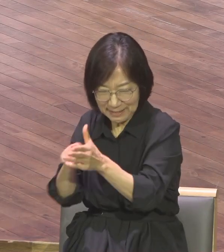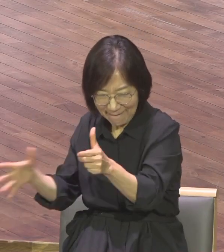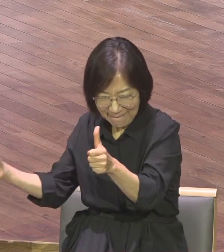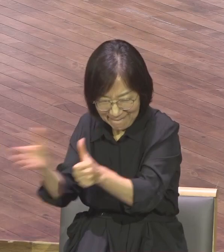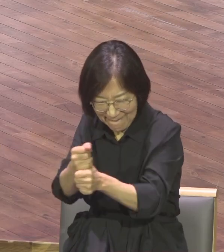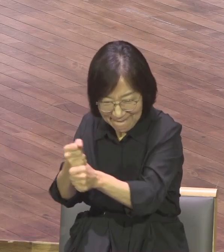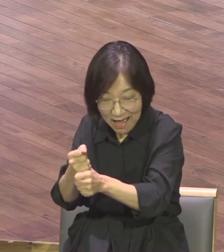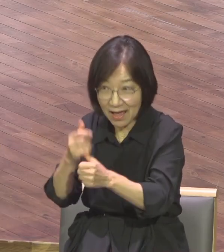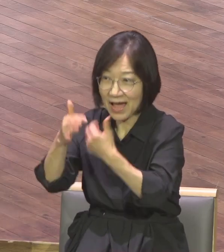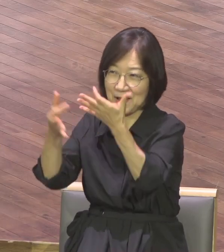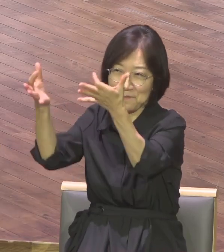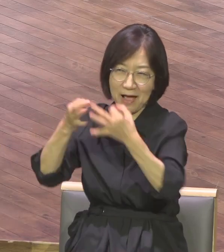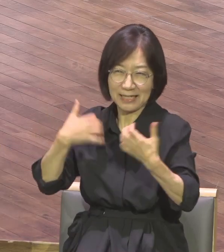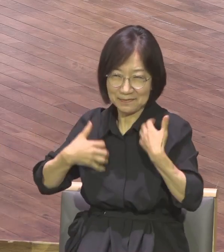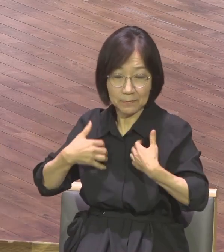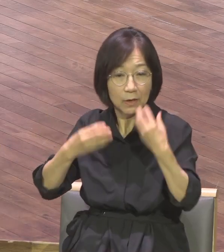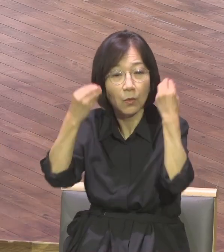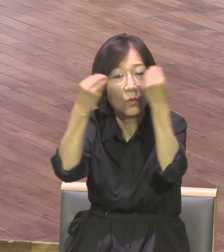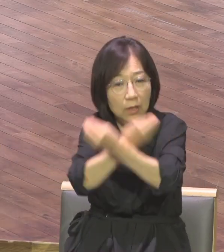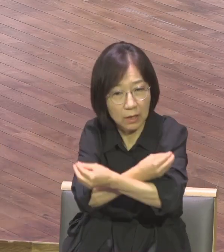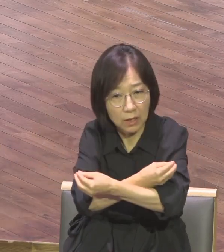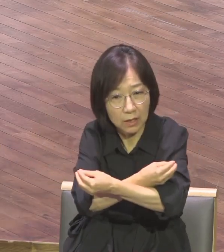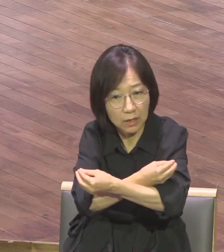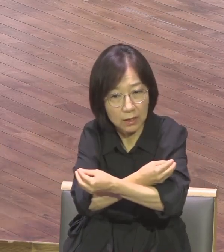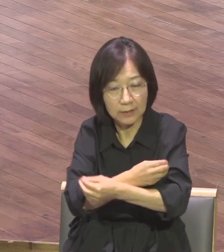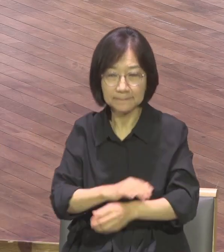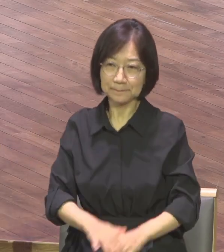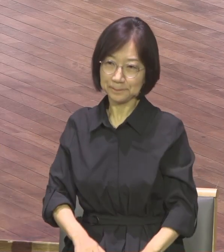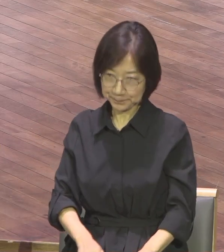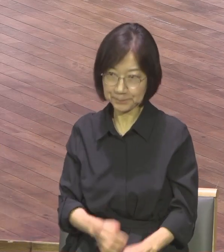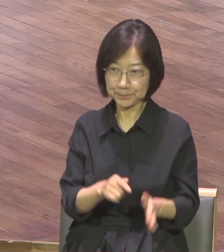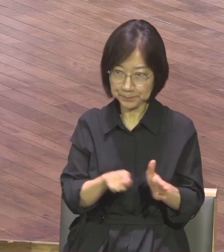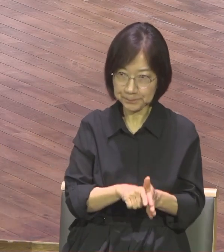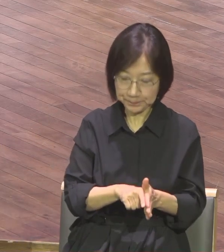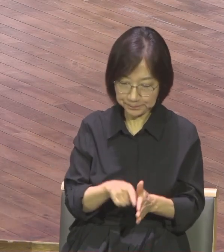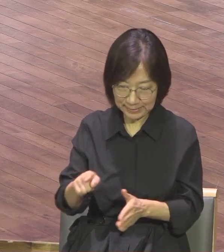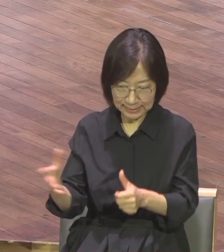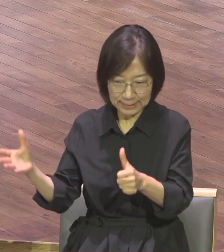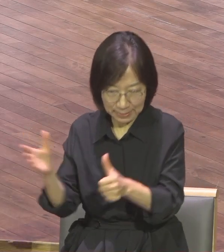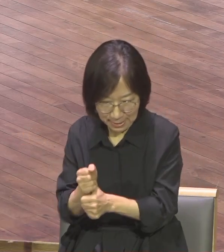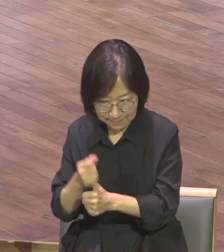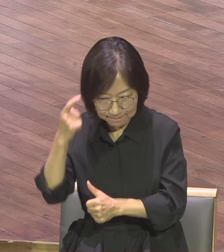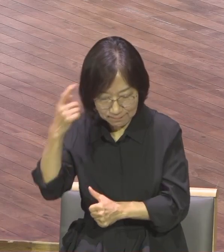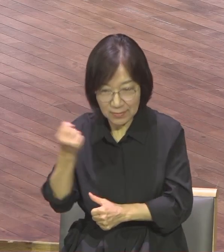생각을 했습니다. 그야말로 철떡같이 믿고 있었습니다. 그런데